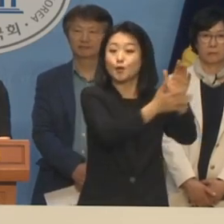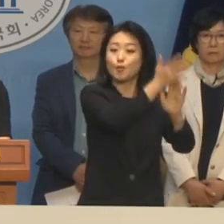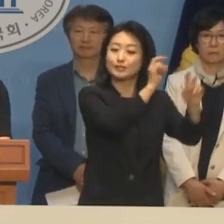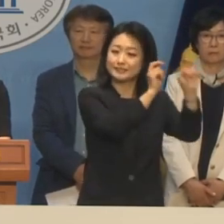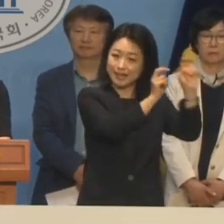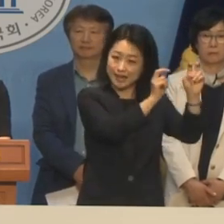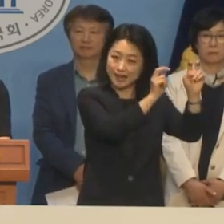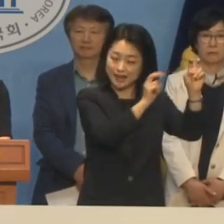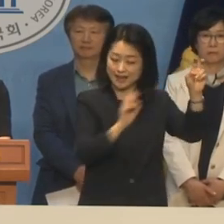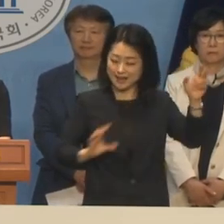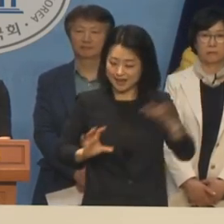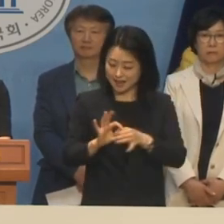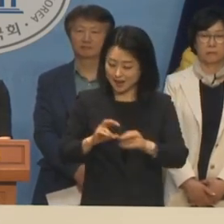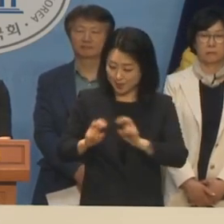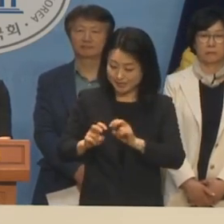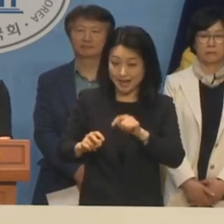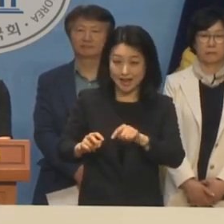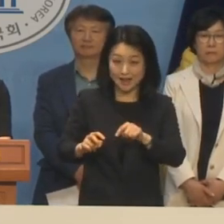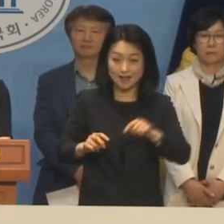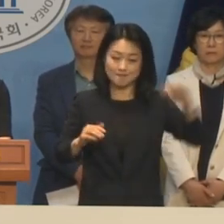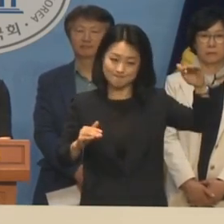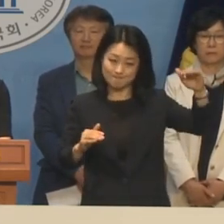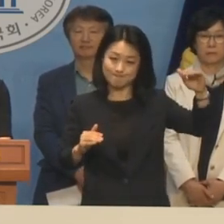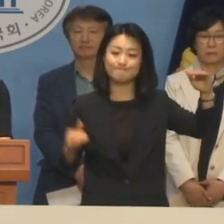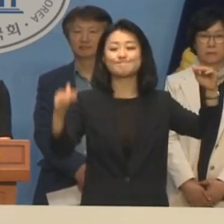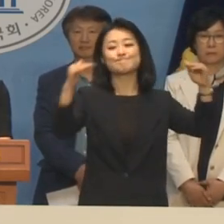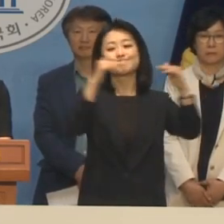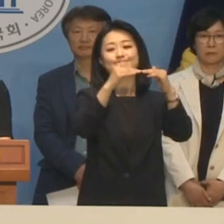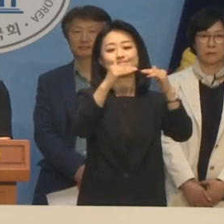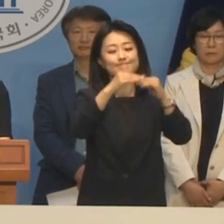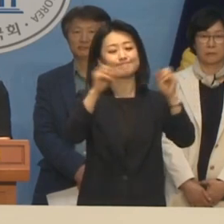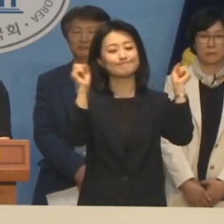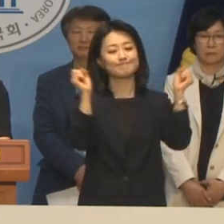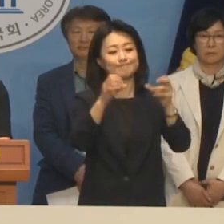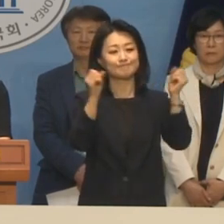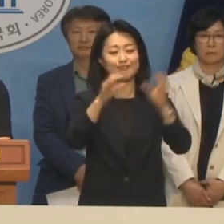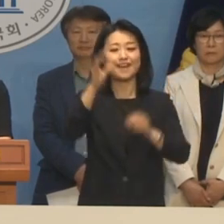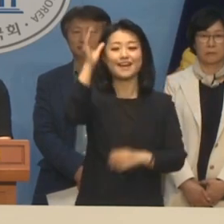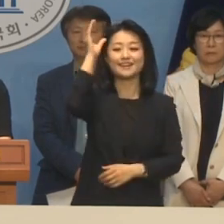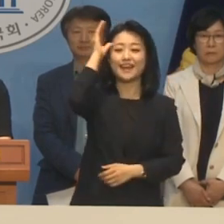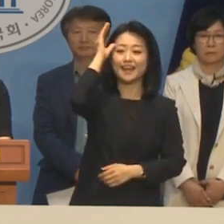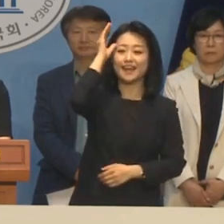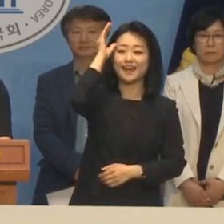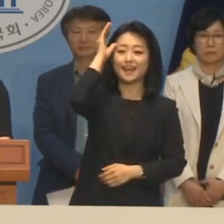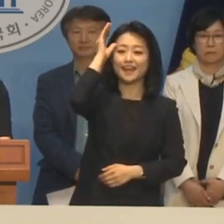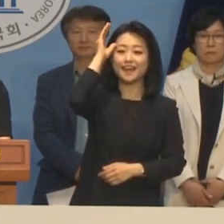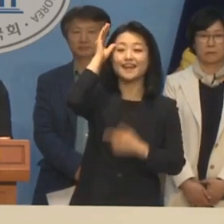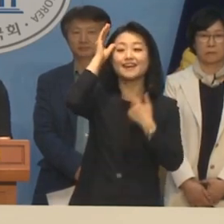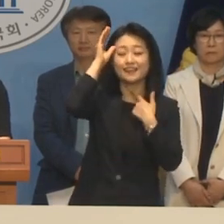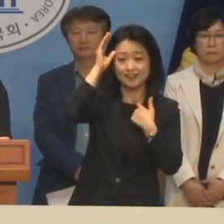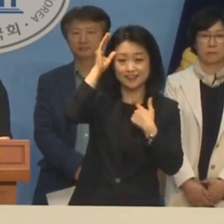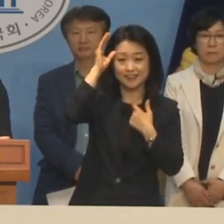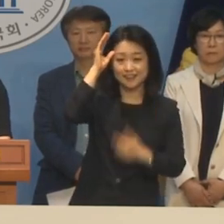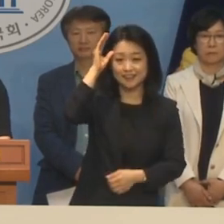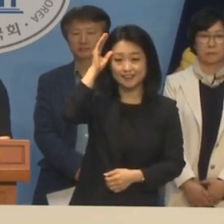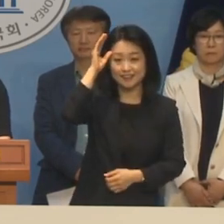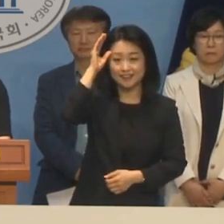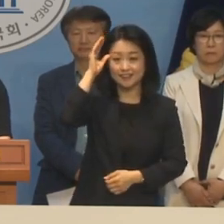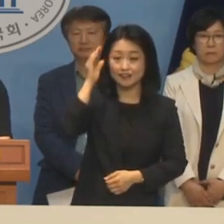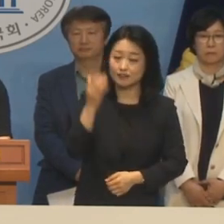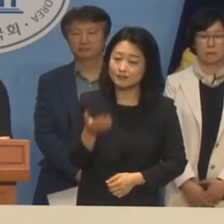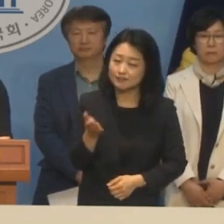가맹본부가 가맹점주들과 대등한 협상 테이블에서 대화를 할 수 있도록 응할 줄 알았습니다.